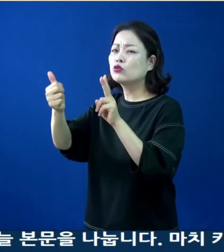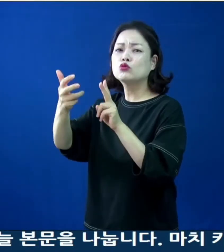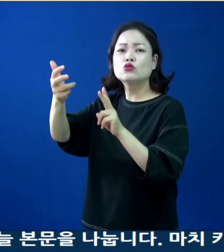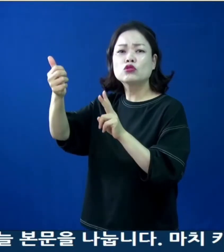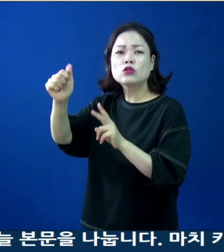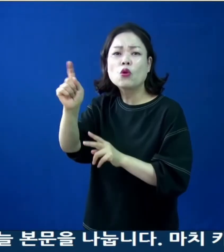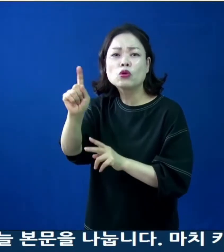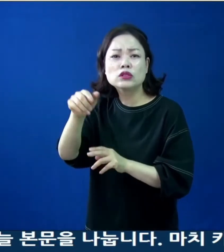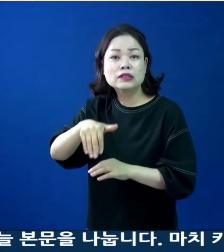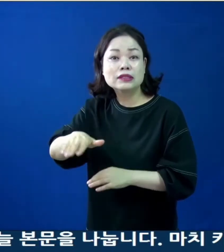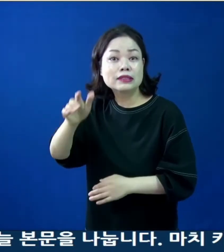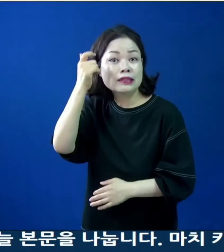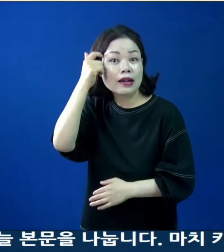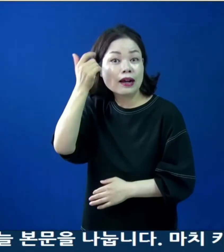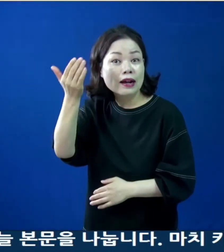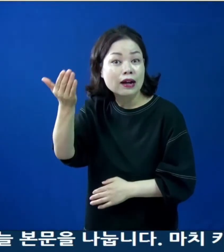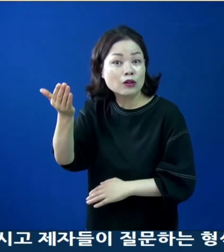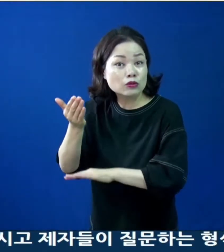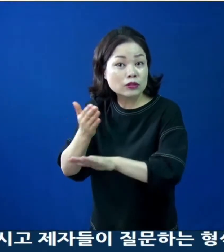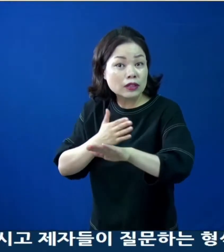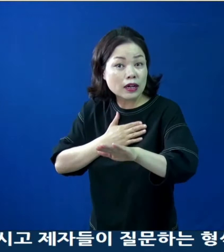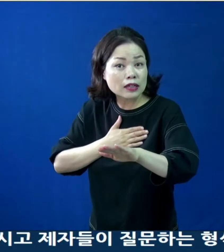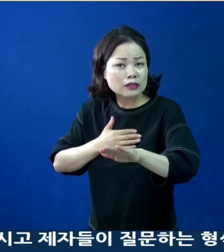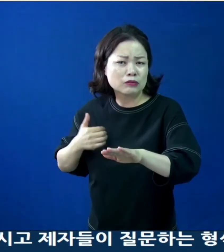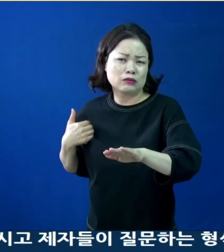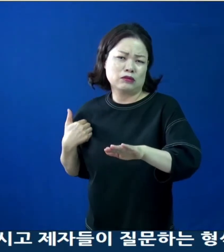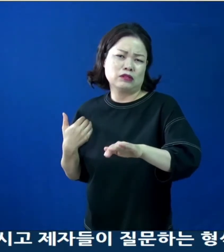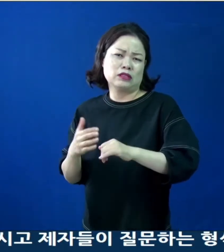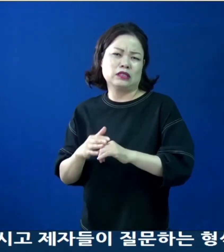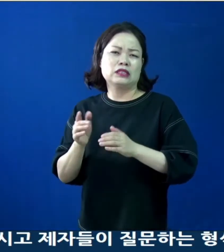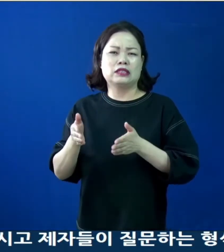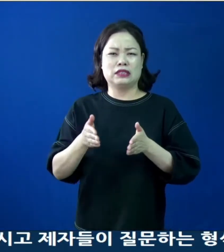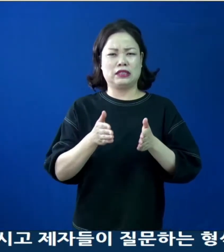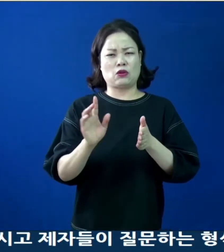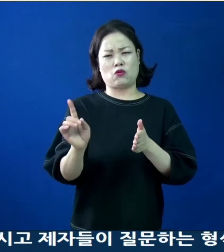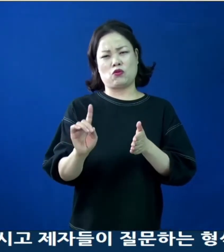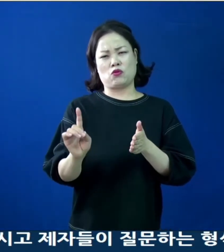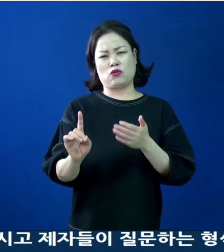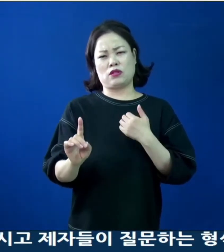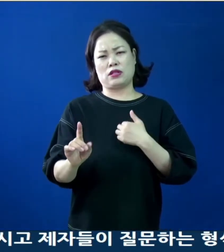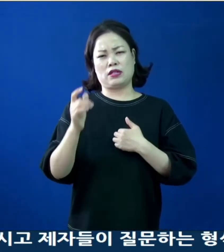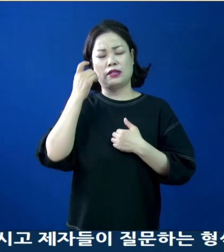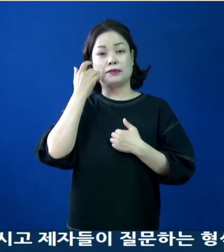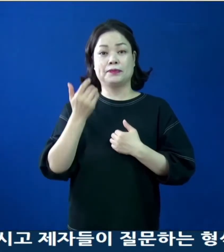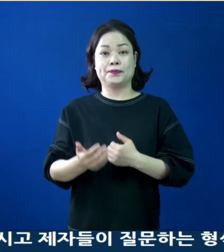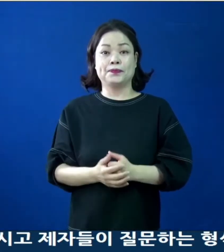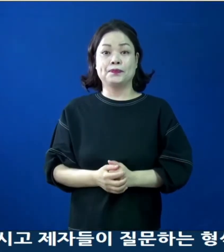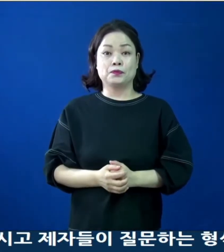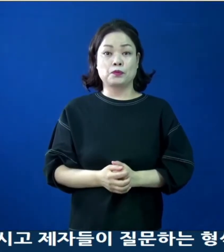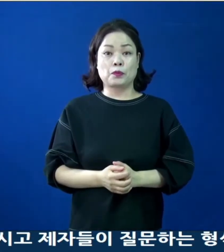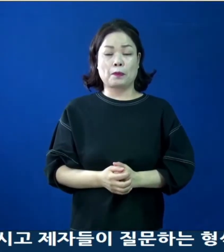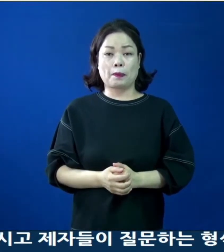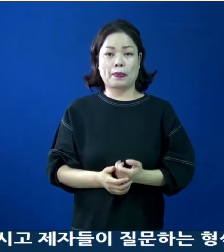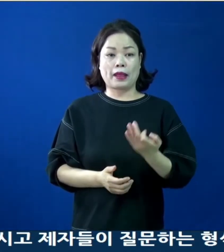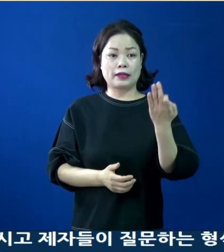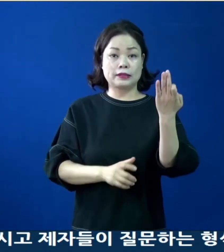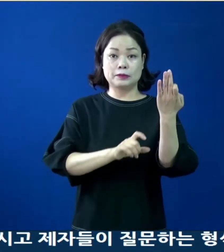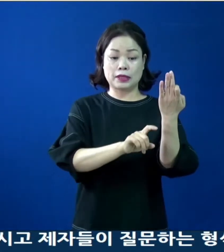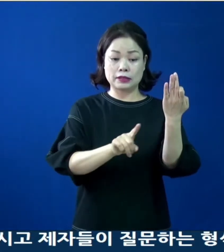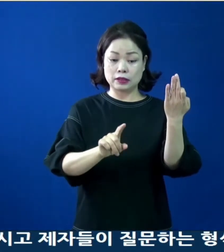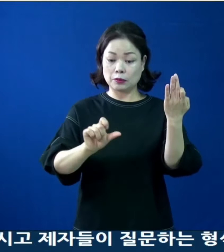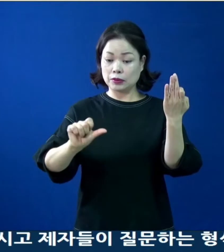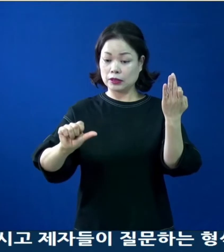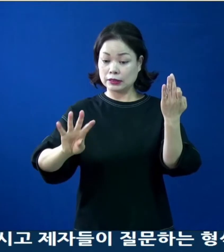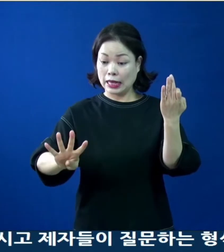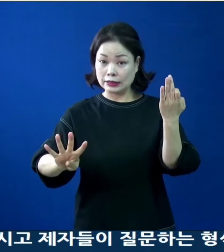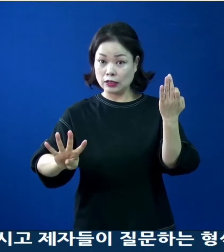주께서 어디로 가시는지 우리가 알지 못하거늘 그 길을 어찌 알겠사옵나이까. 14장 1절부터